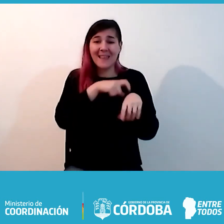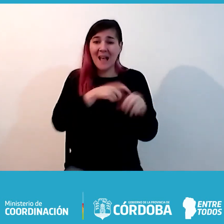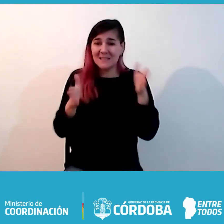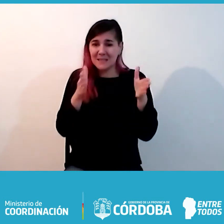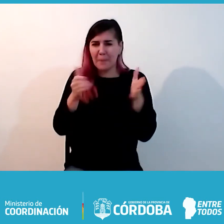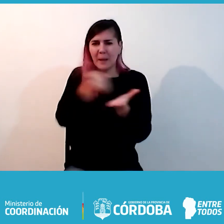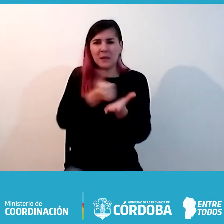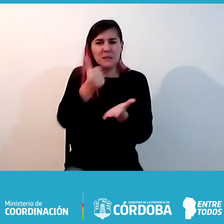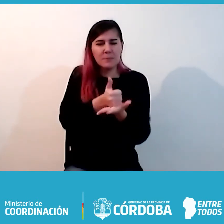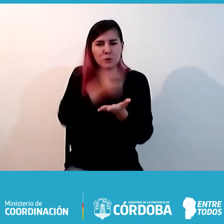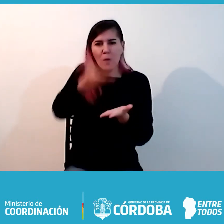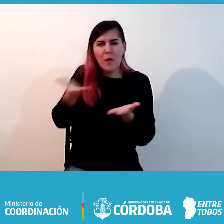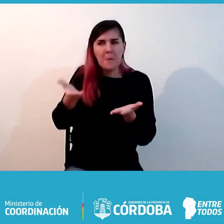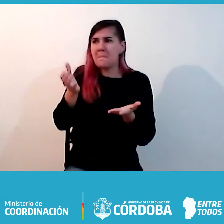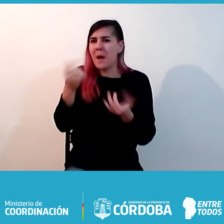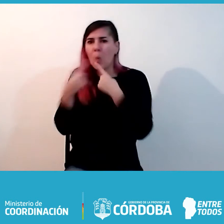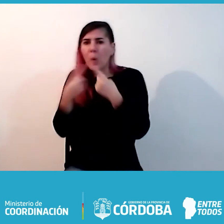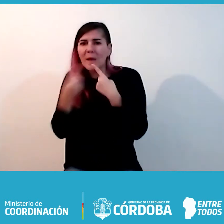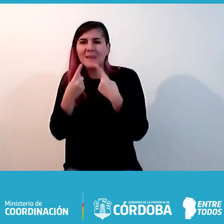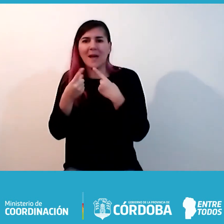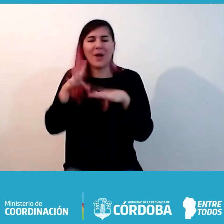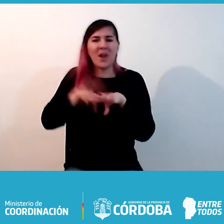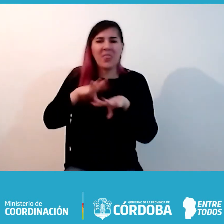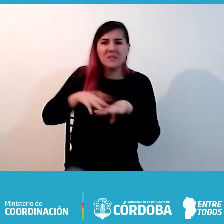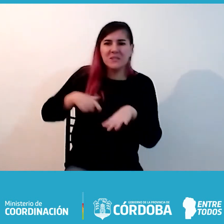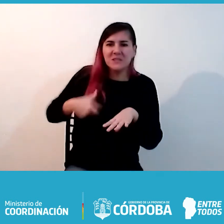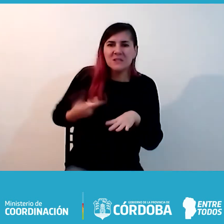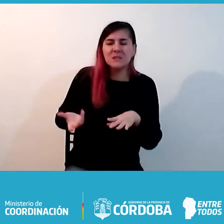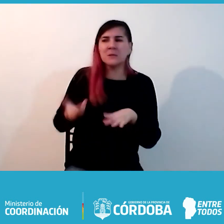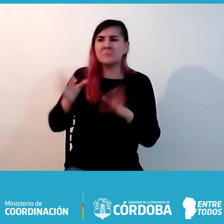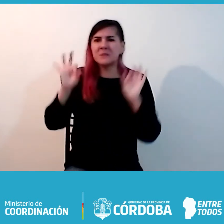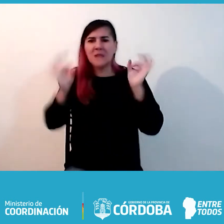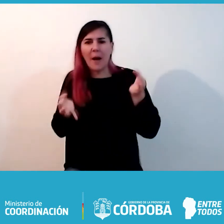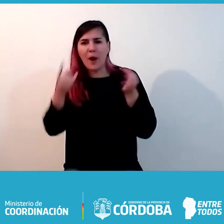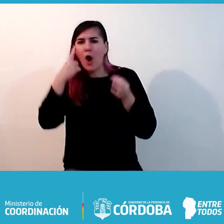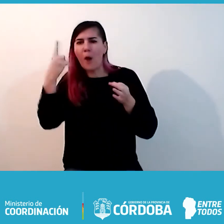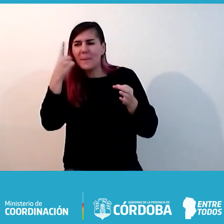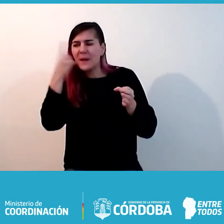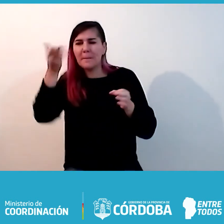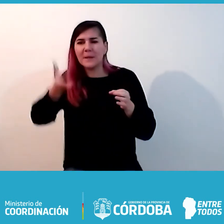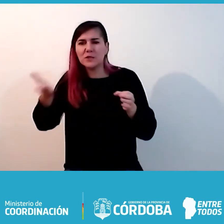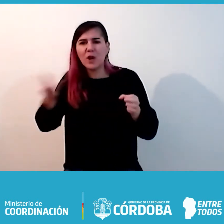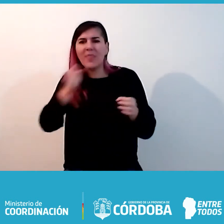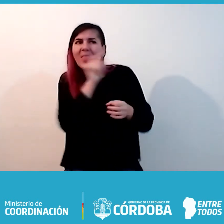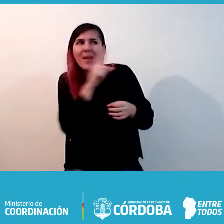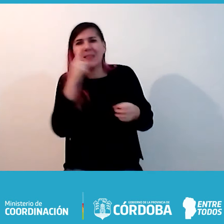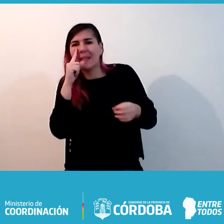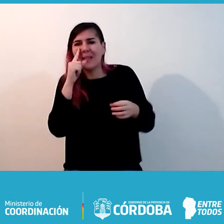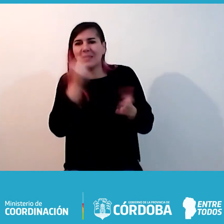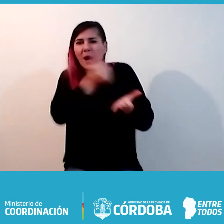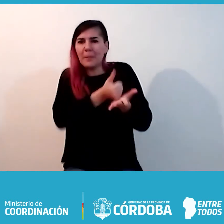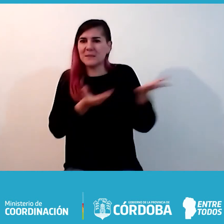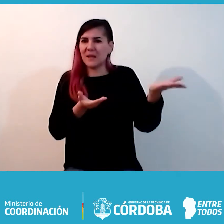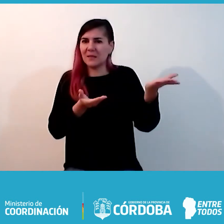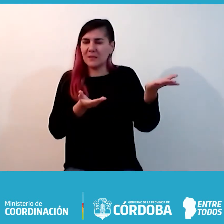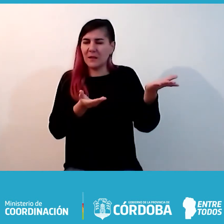participación ciudadana, ni siquiera una encuesta en las redes, para saber qué opinan las personas que el intendente representa. Consulta cuáles fueron